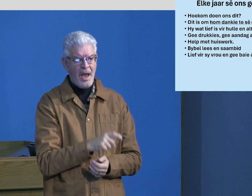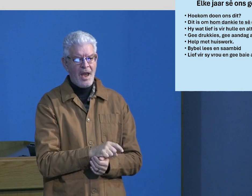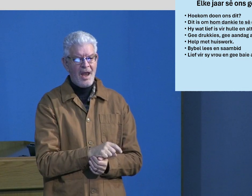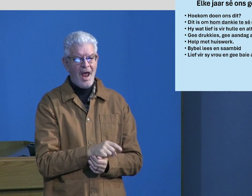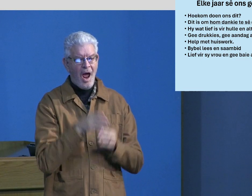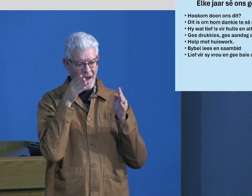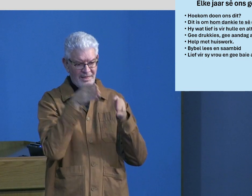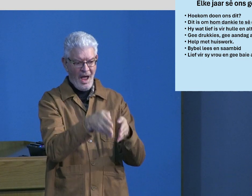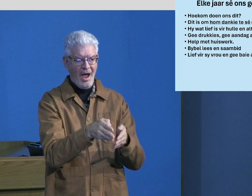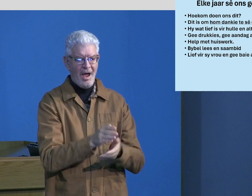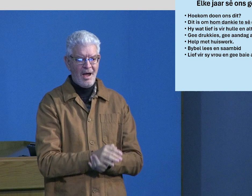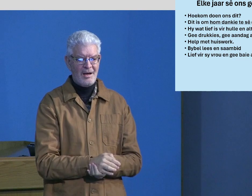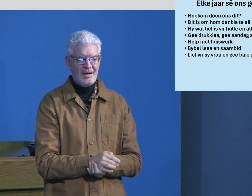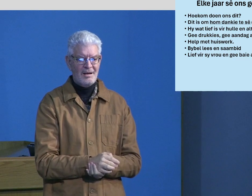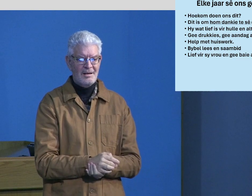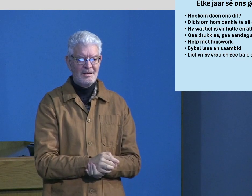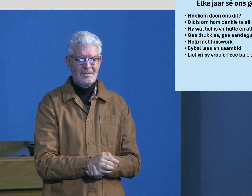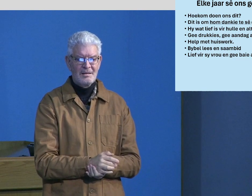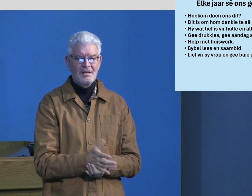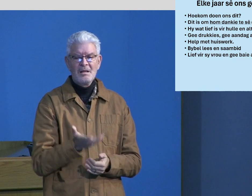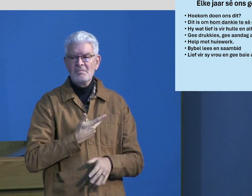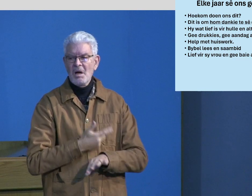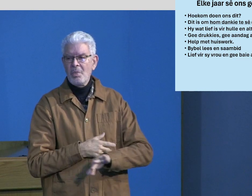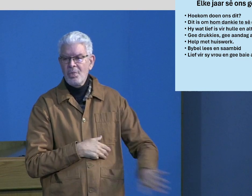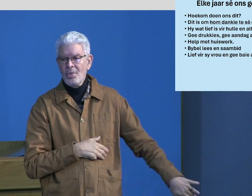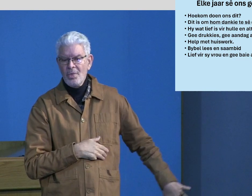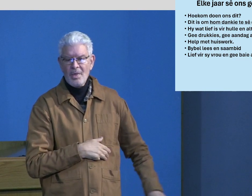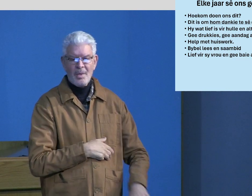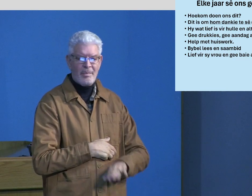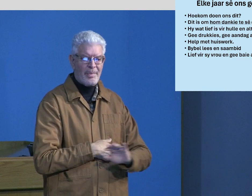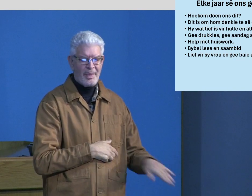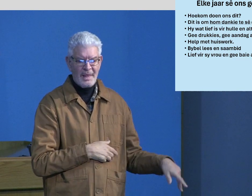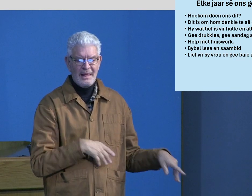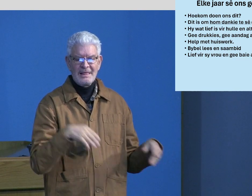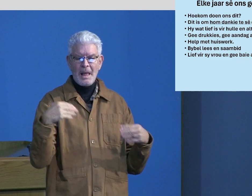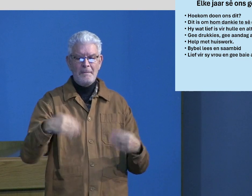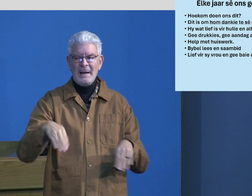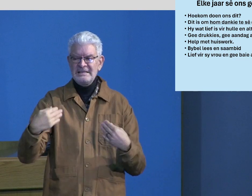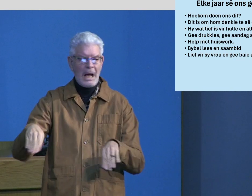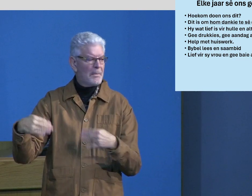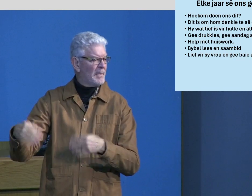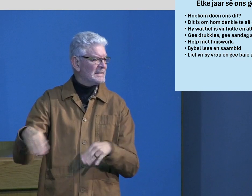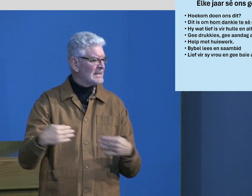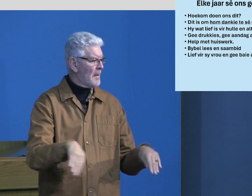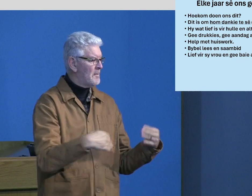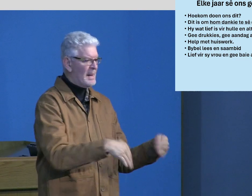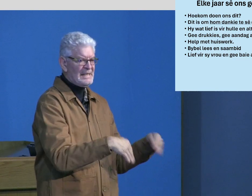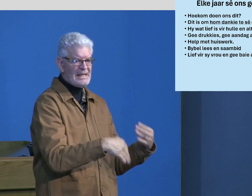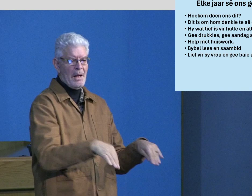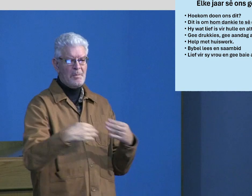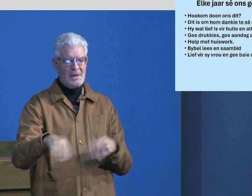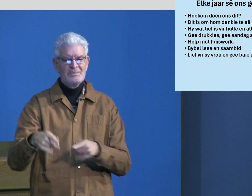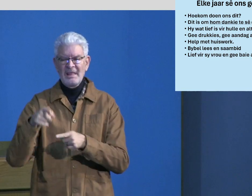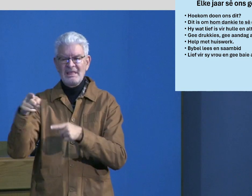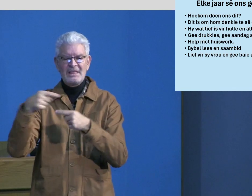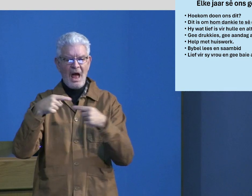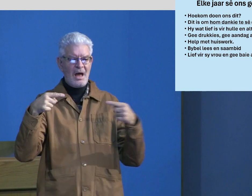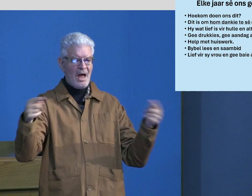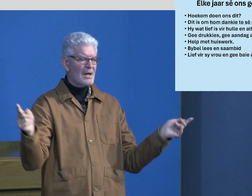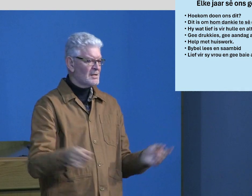Vrou hou daarvan om aandag te kry. 'n Pa kan nie net met sy besigheid die